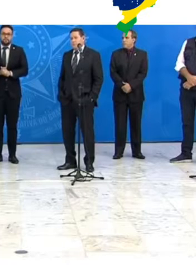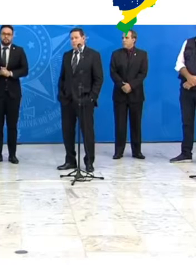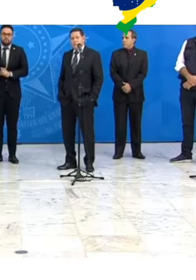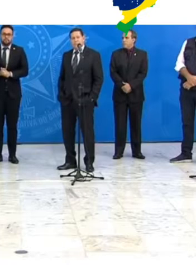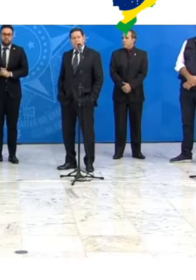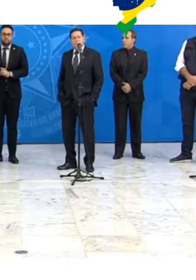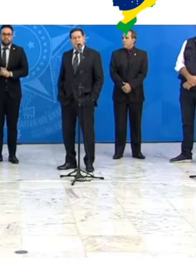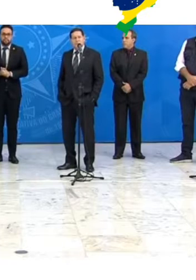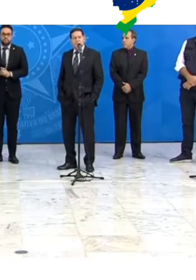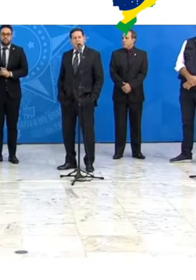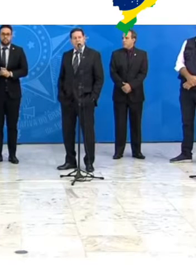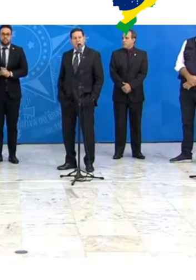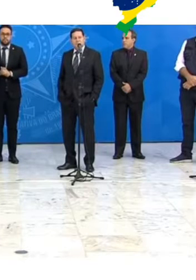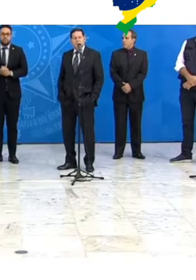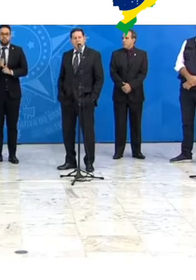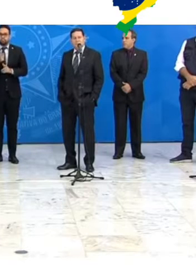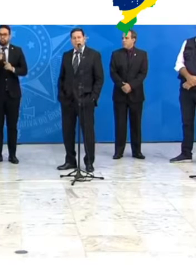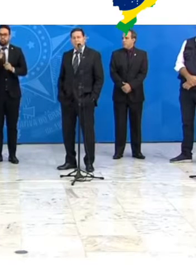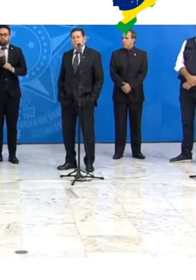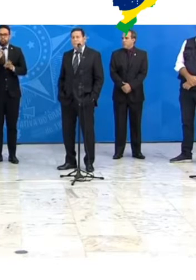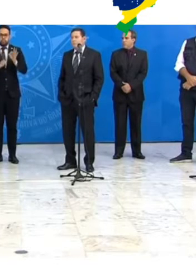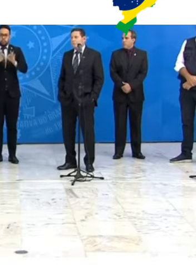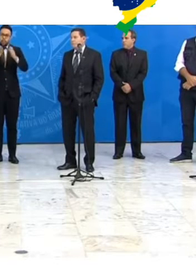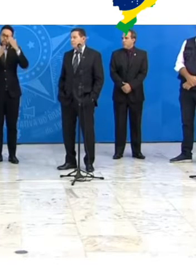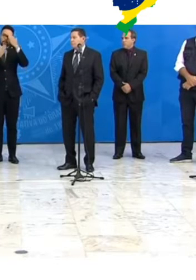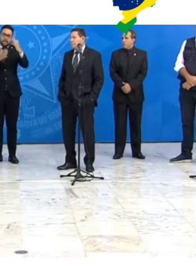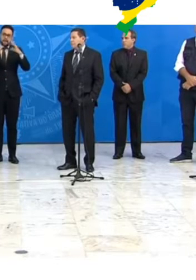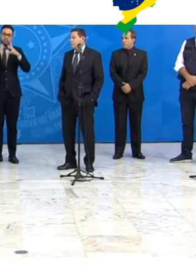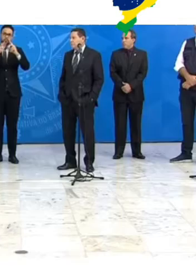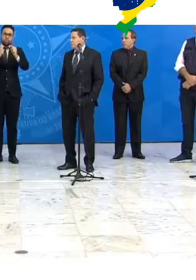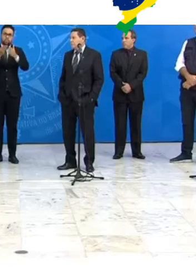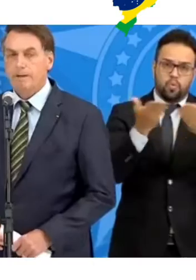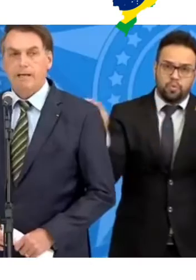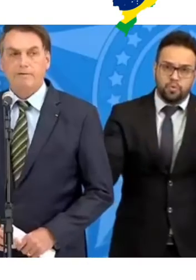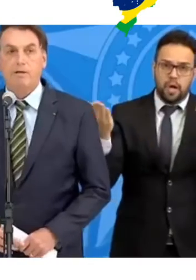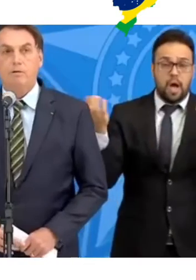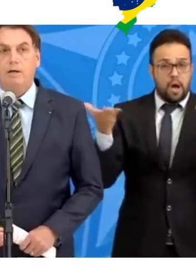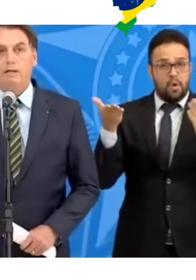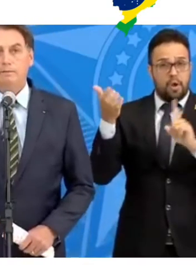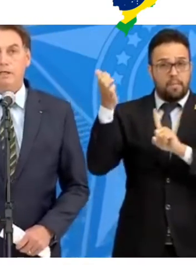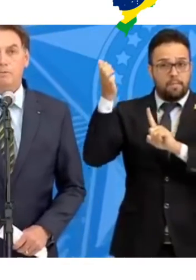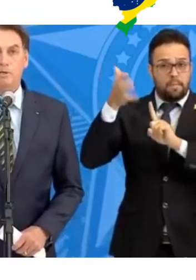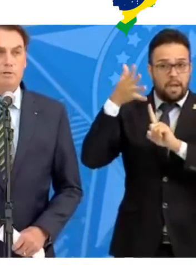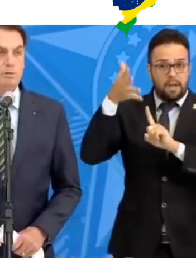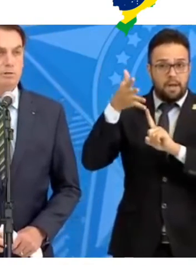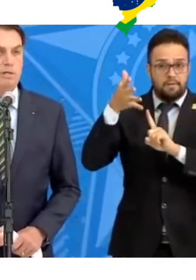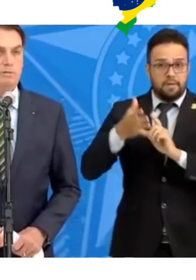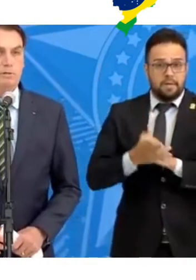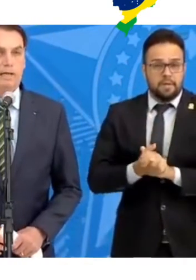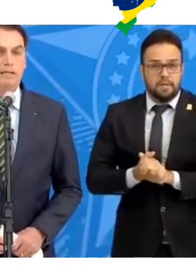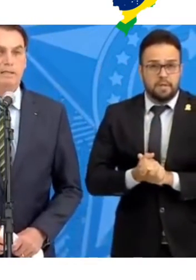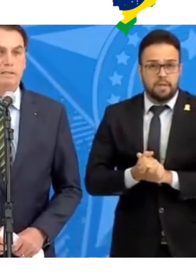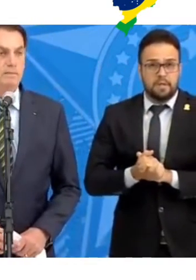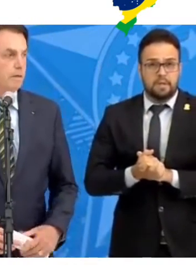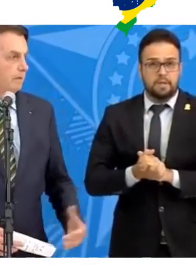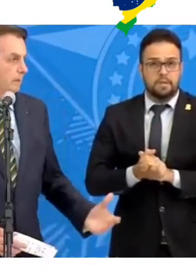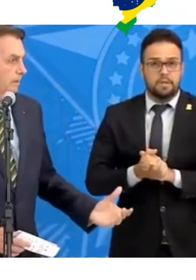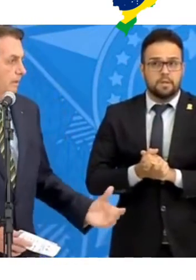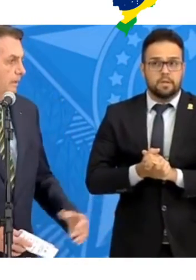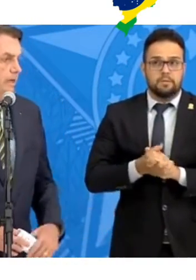haviam pleiteado junto a nós. Então, muito obrigado a todos e passo a palavra agora à disposição dos senhores